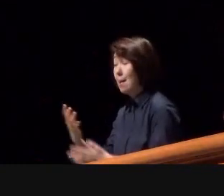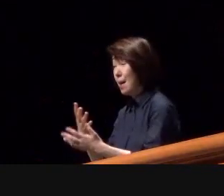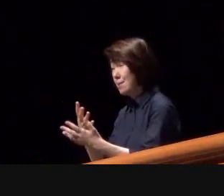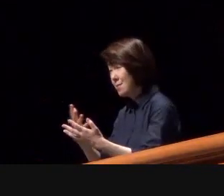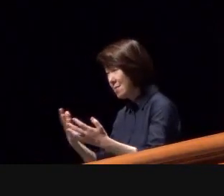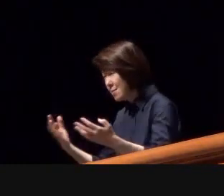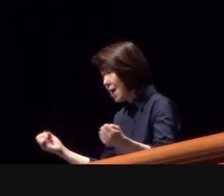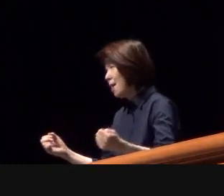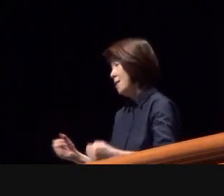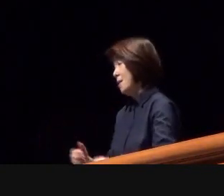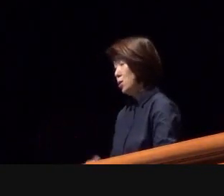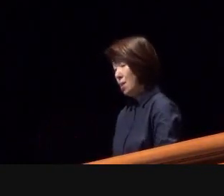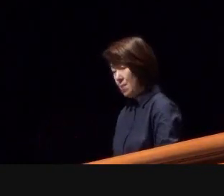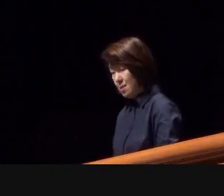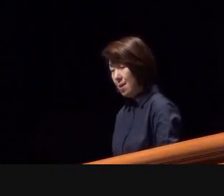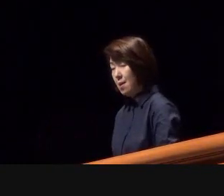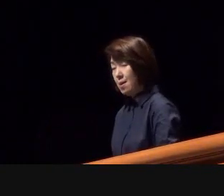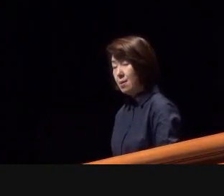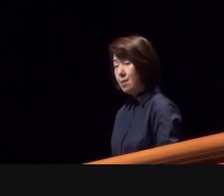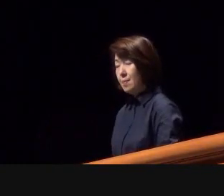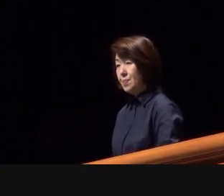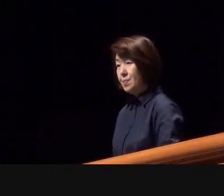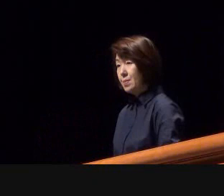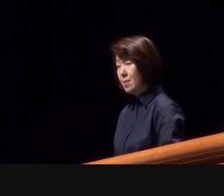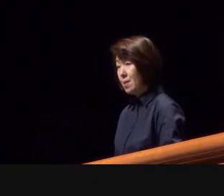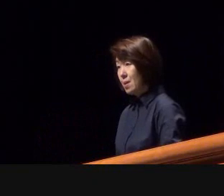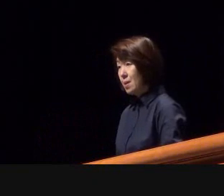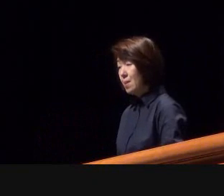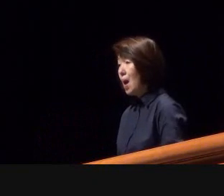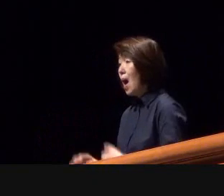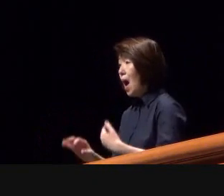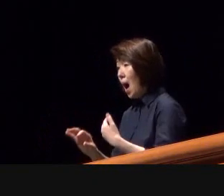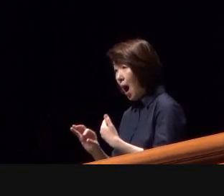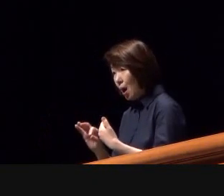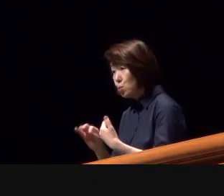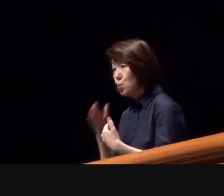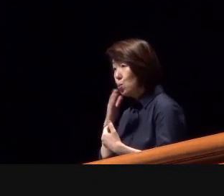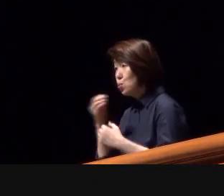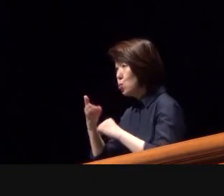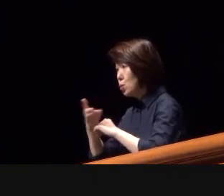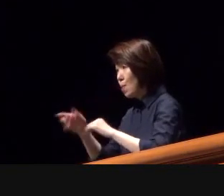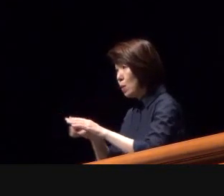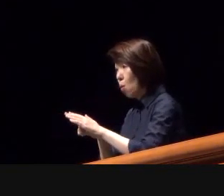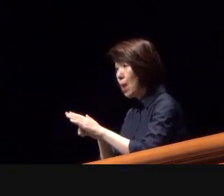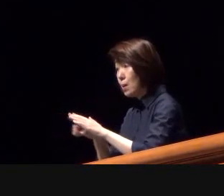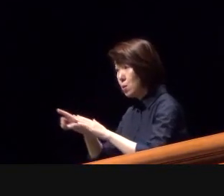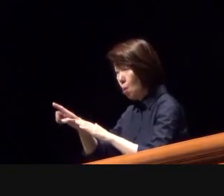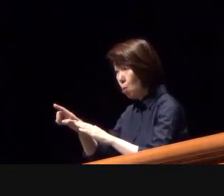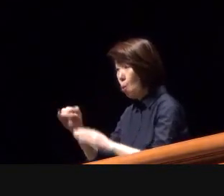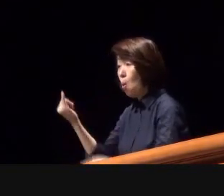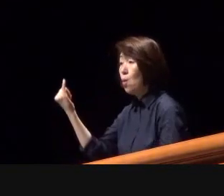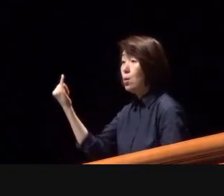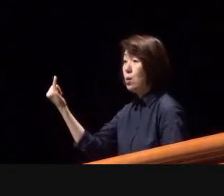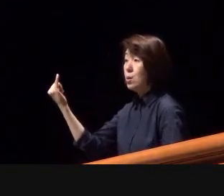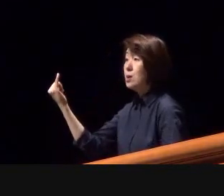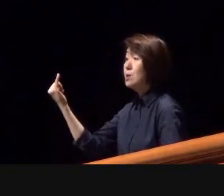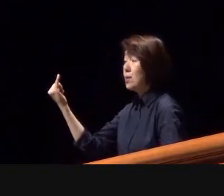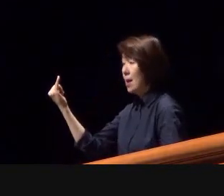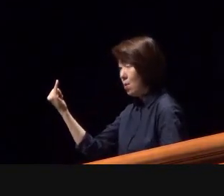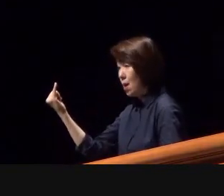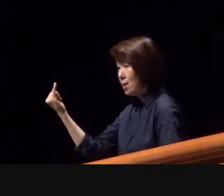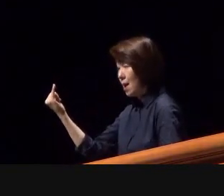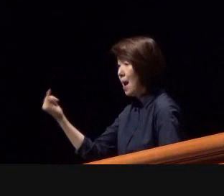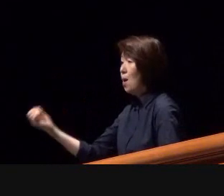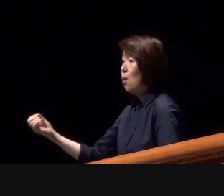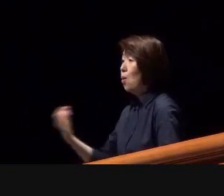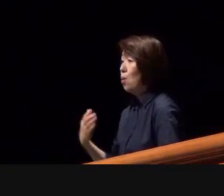さんいらっしゃいました。ある福島からの代表の女性の方おっ